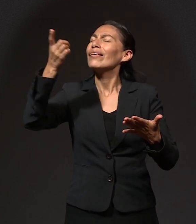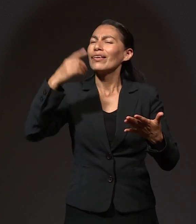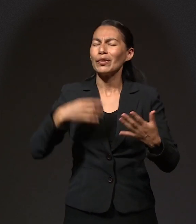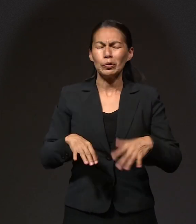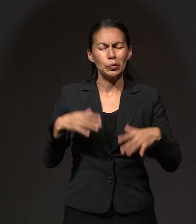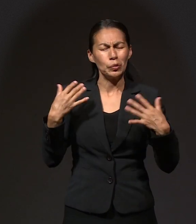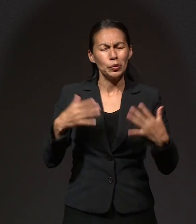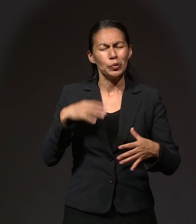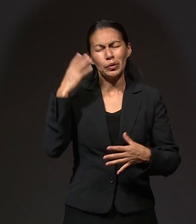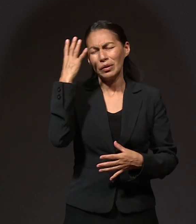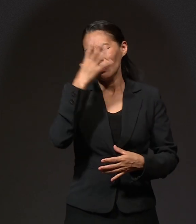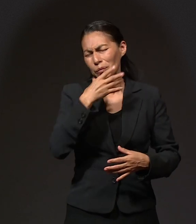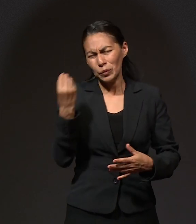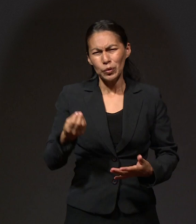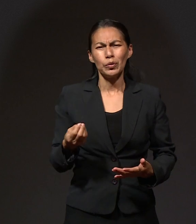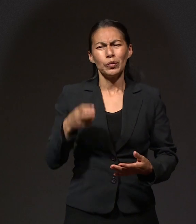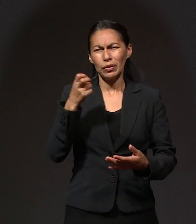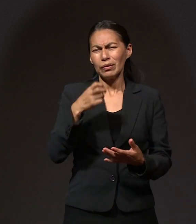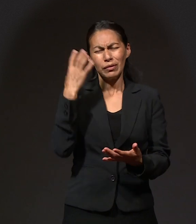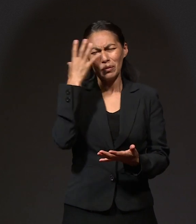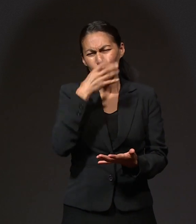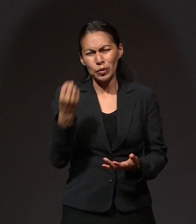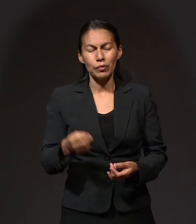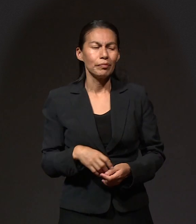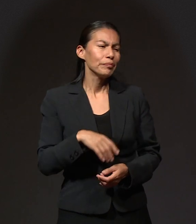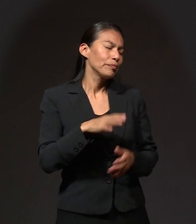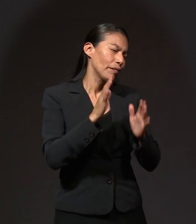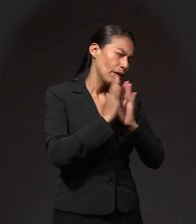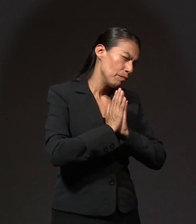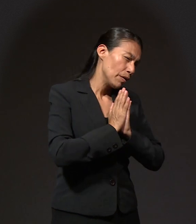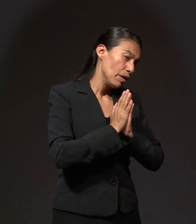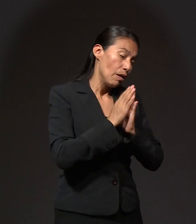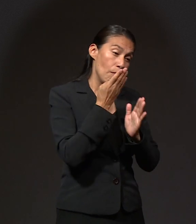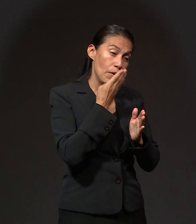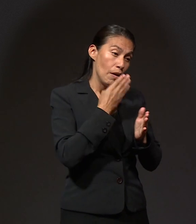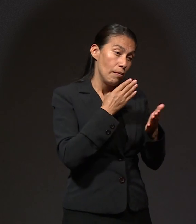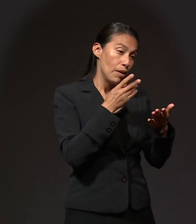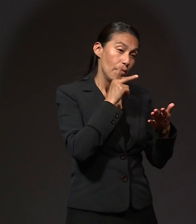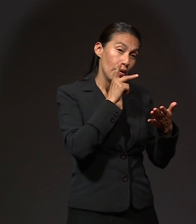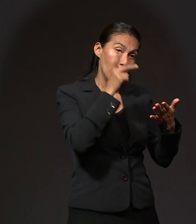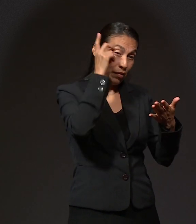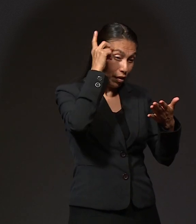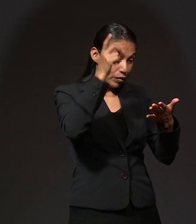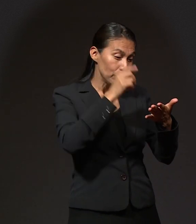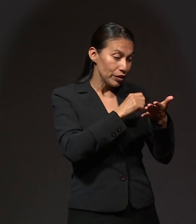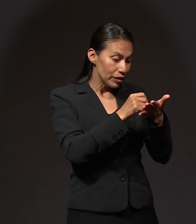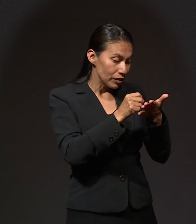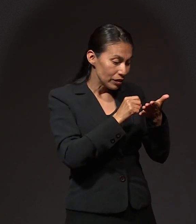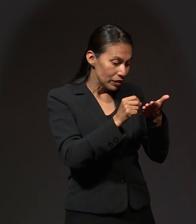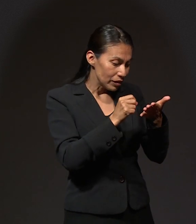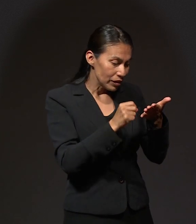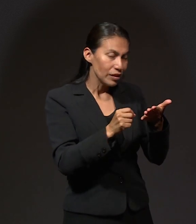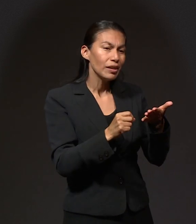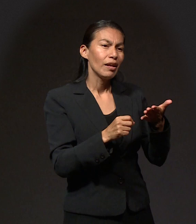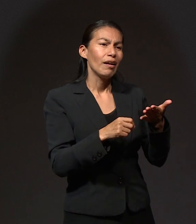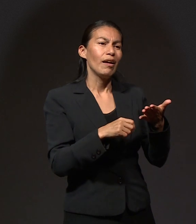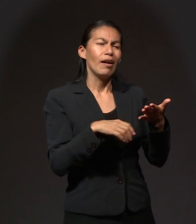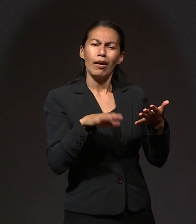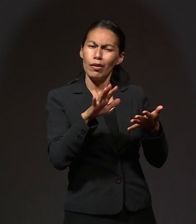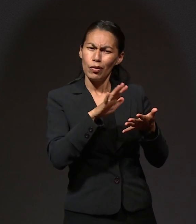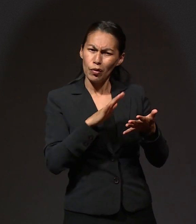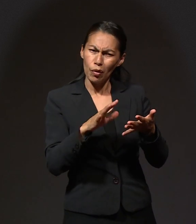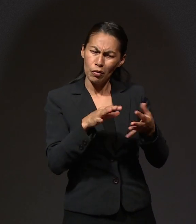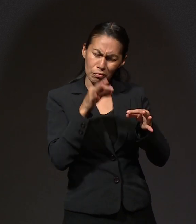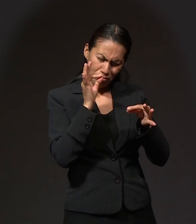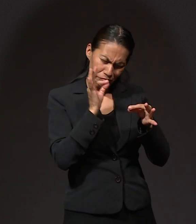que promete. Amén. Sí, la Biblia es la palabra escrita y está, digámoslo